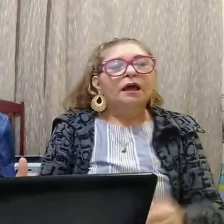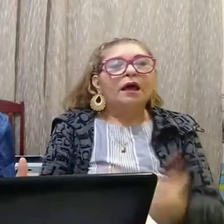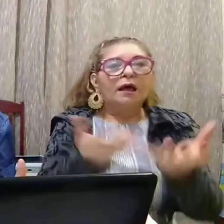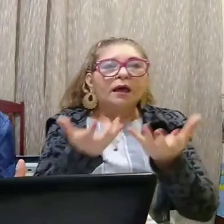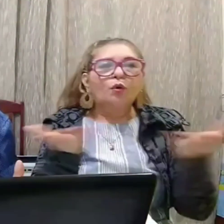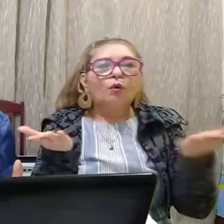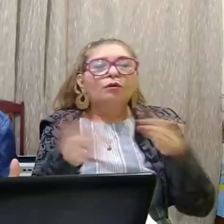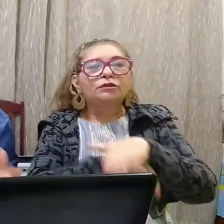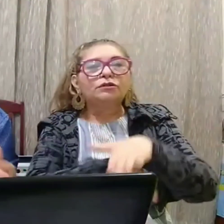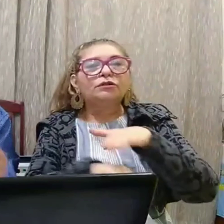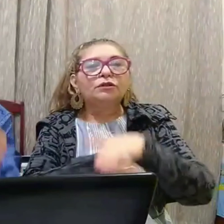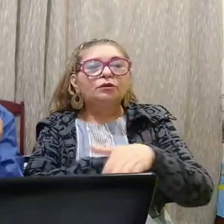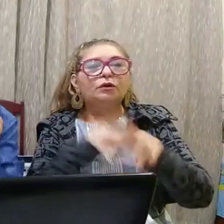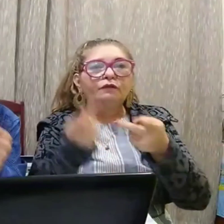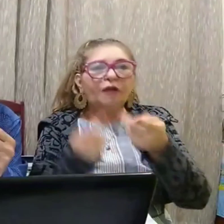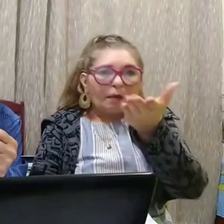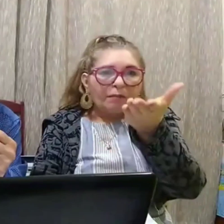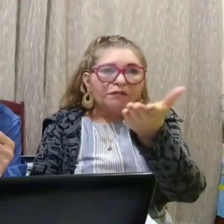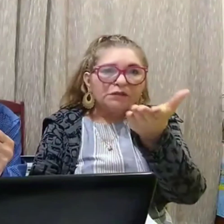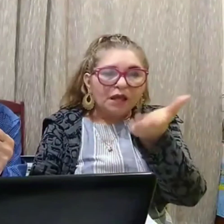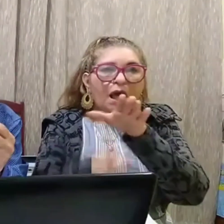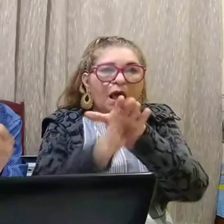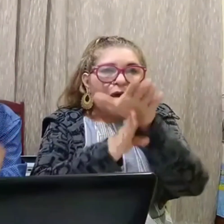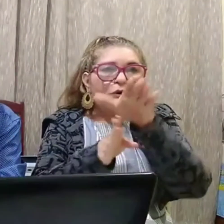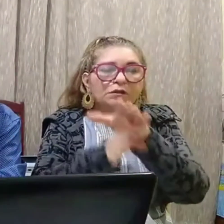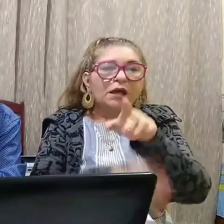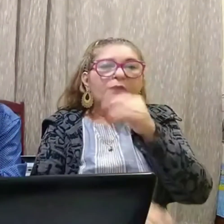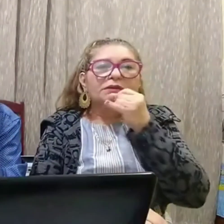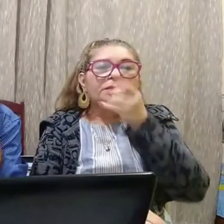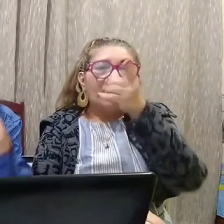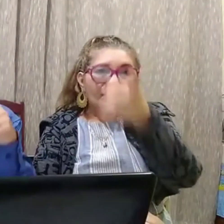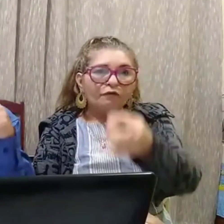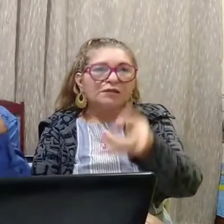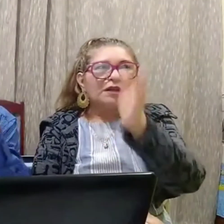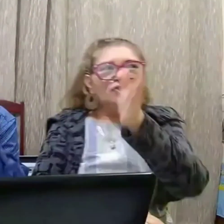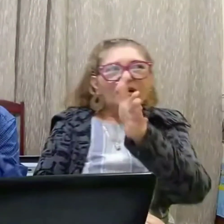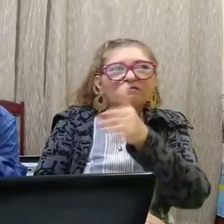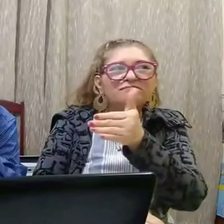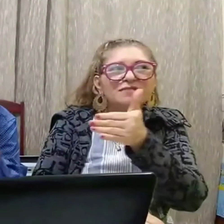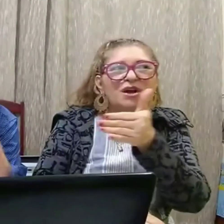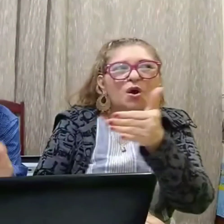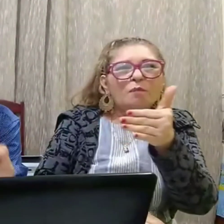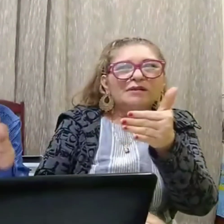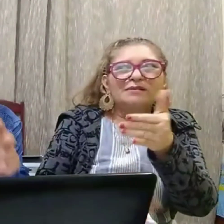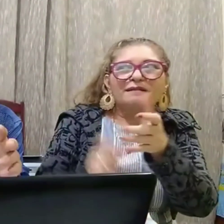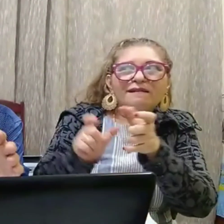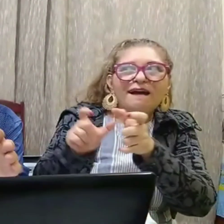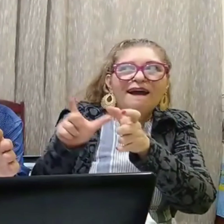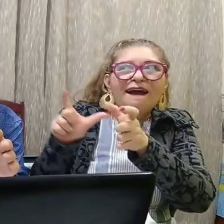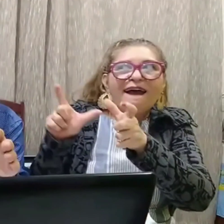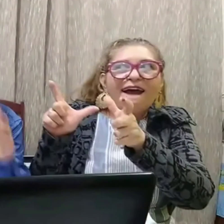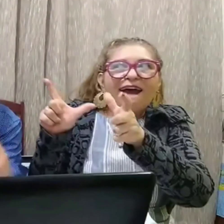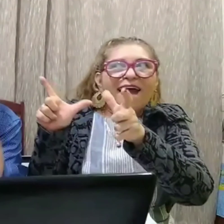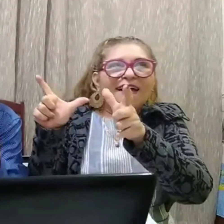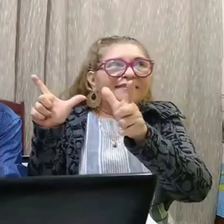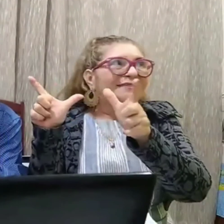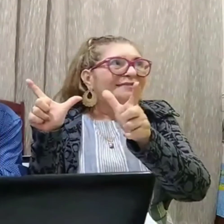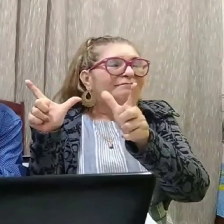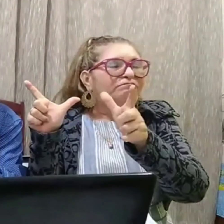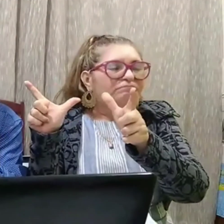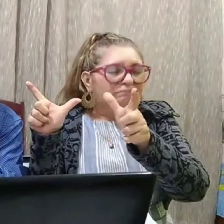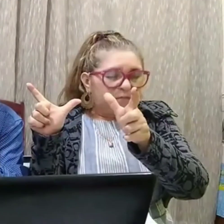nesta noite, né, te alertar. Se você está já começando a cobiçar as coisas deste mundo, se